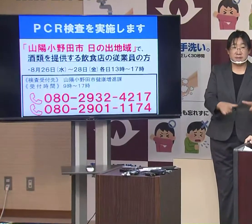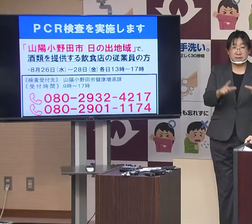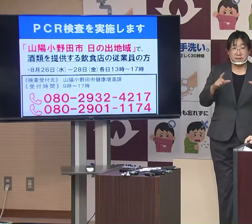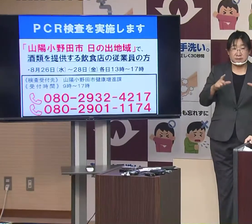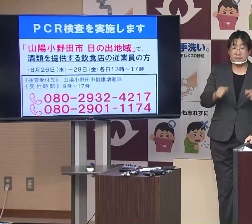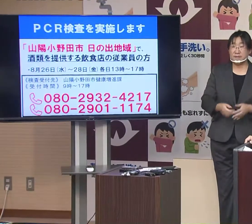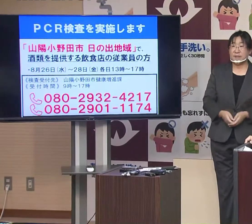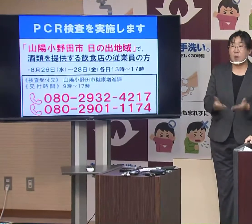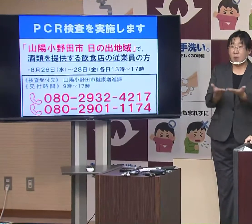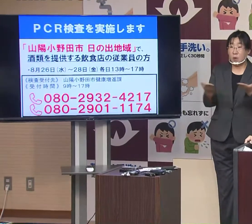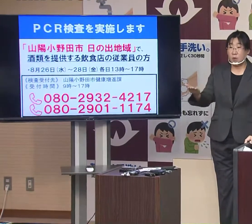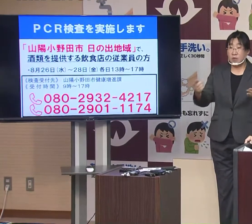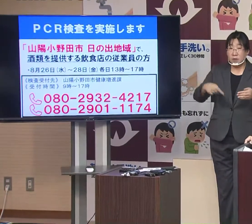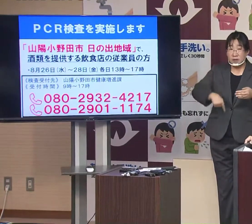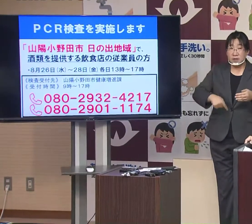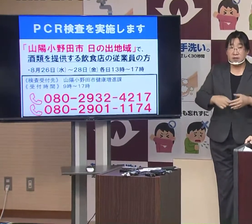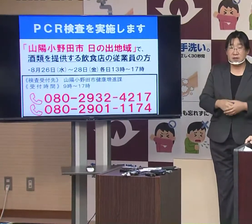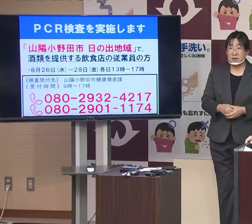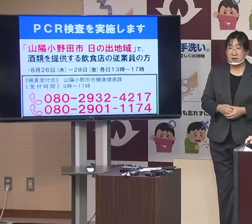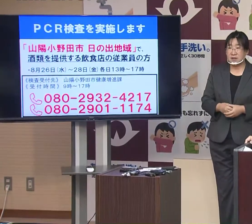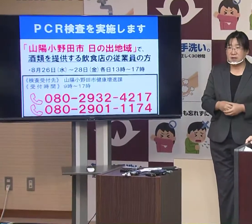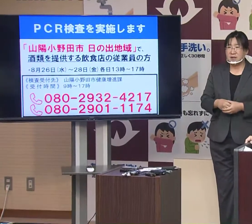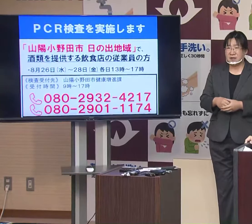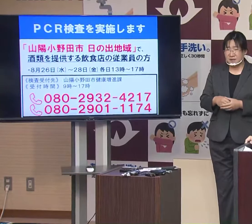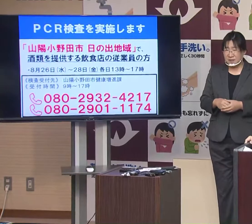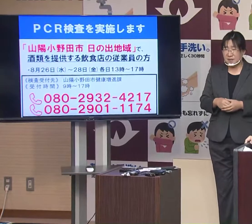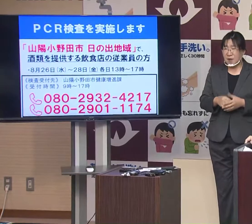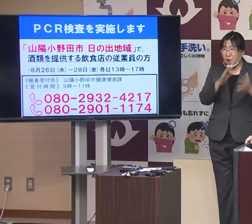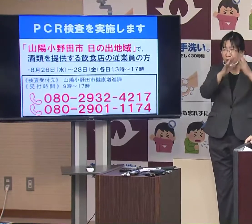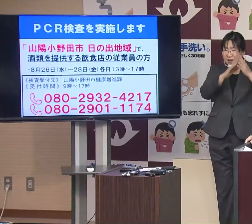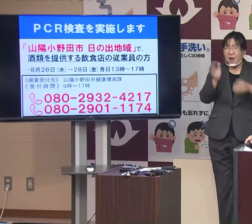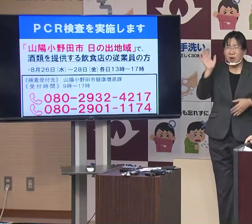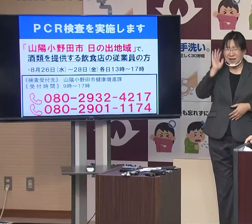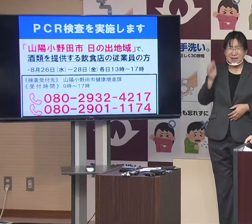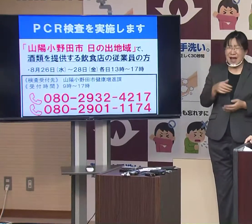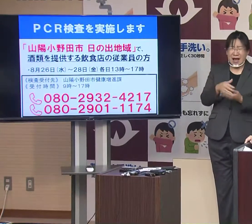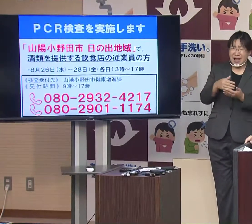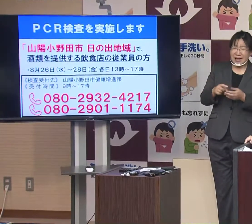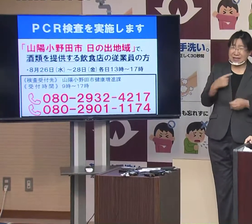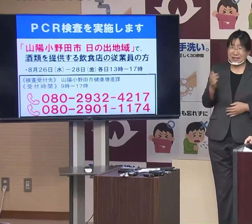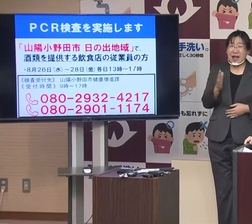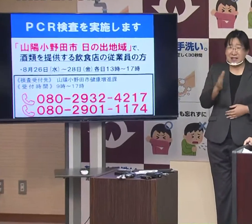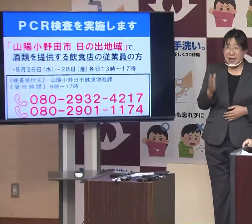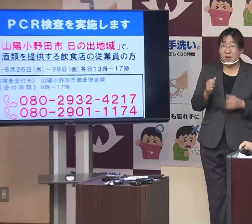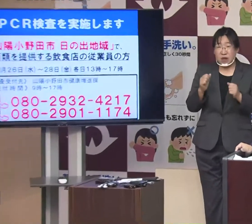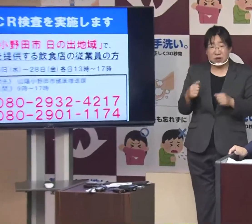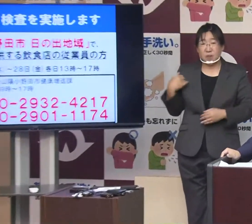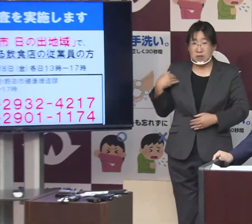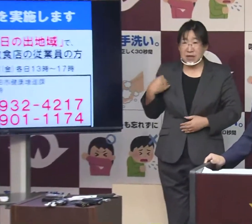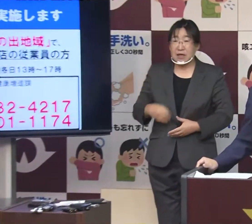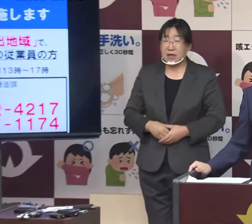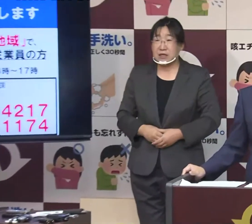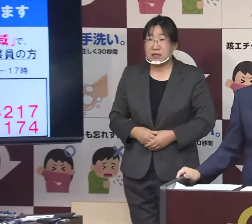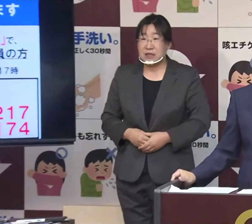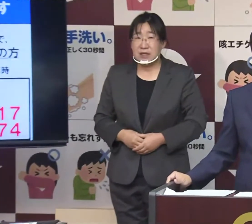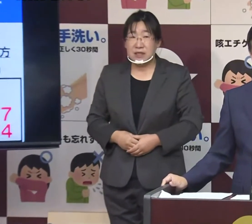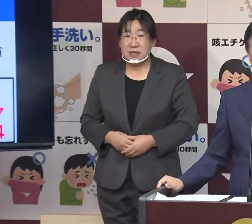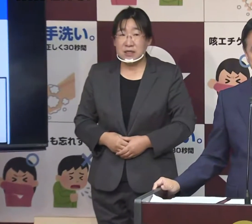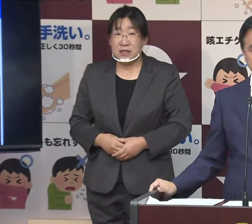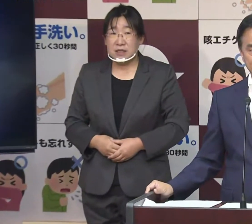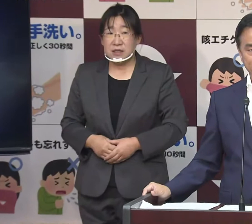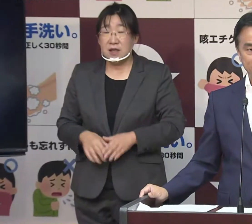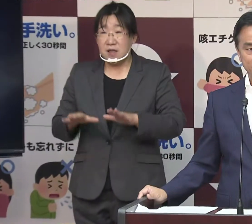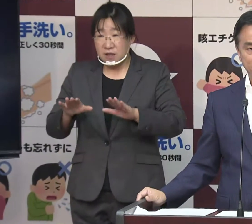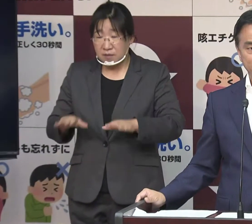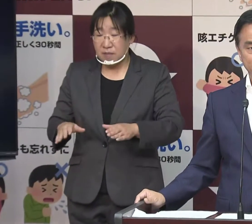お店の中にはですね、やっぱり風評被害が心配される方もやっぱり出てきてしまうのかと思うんですが、そのところ企業